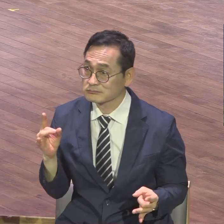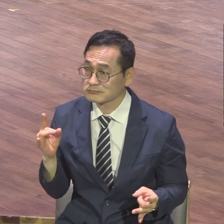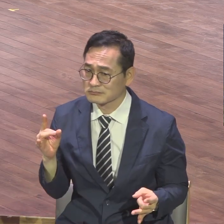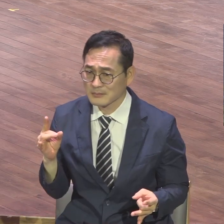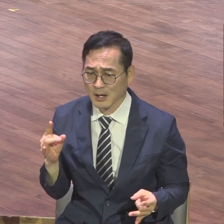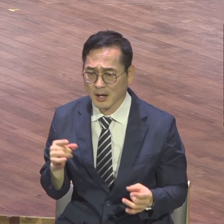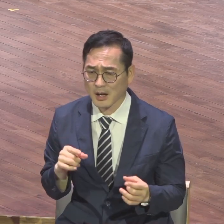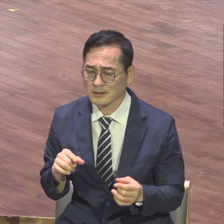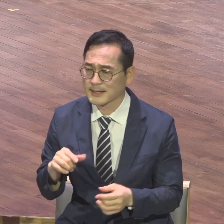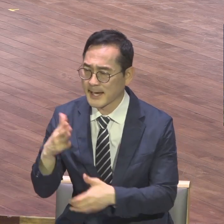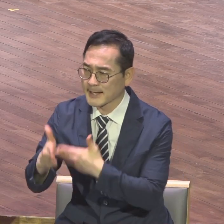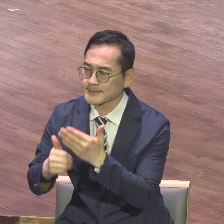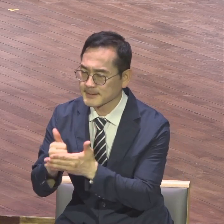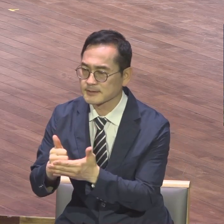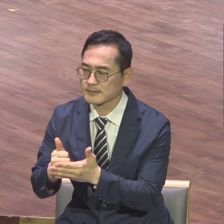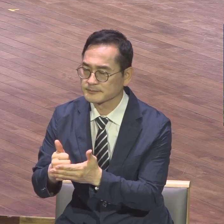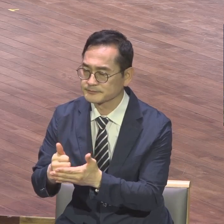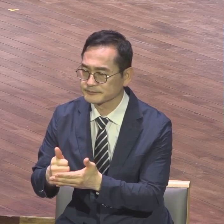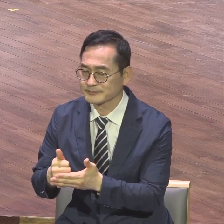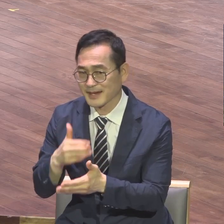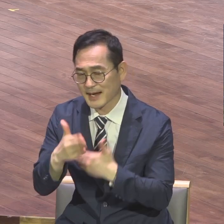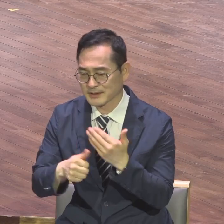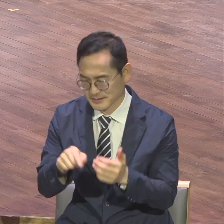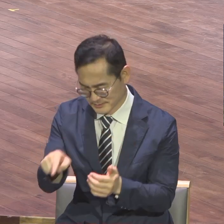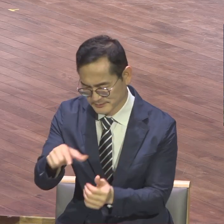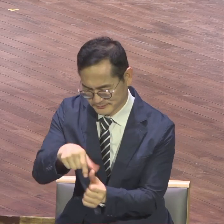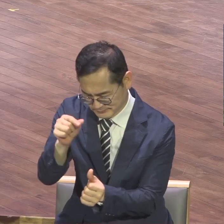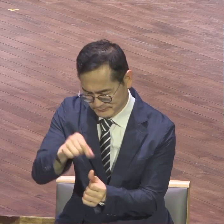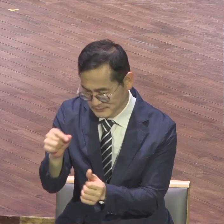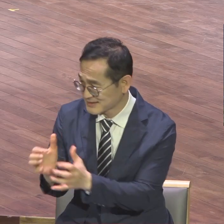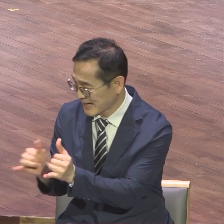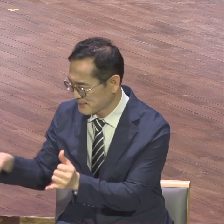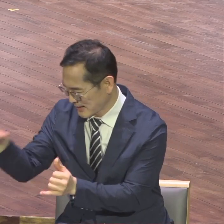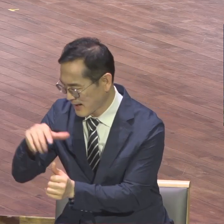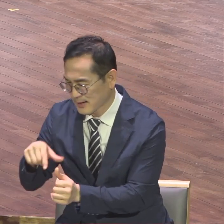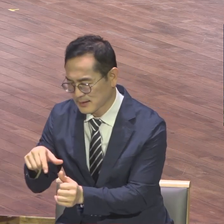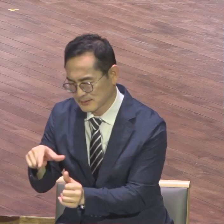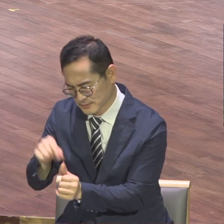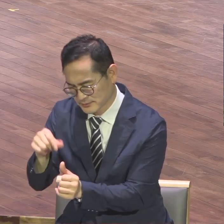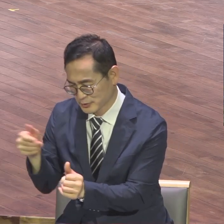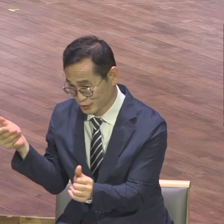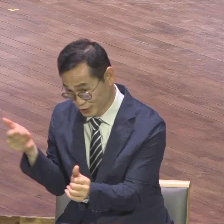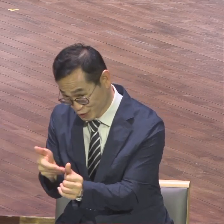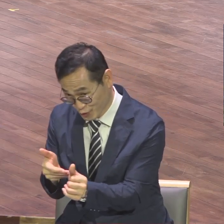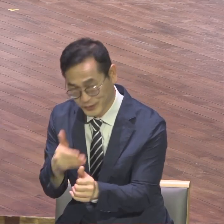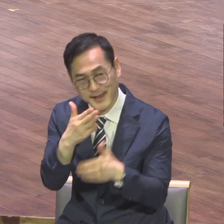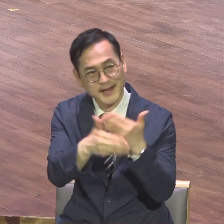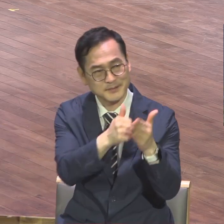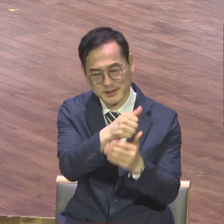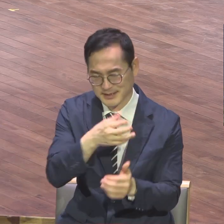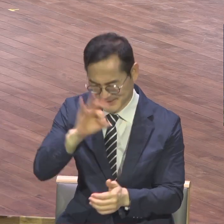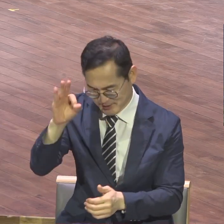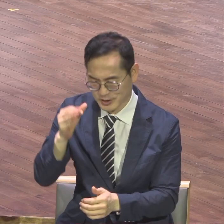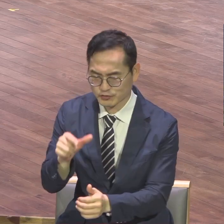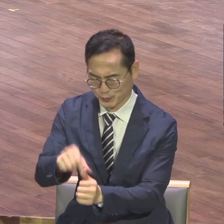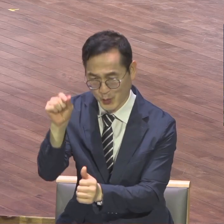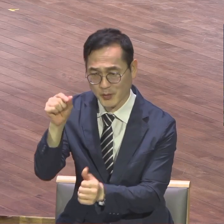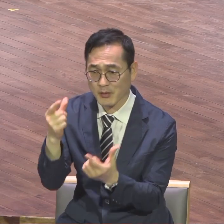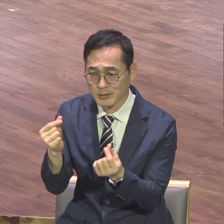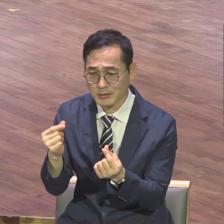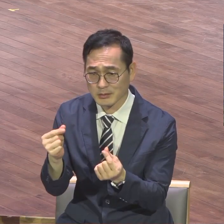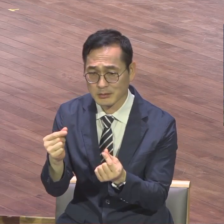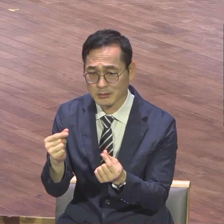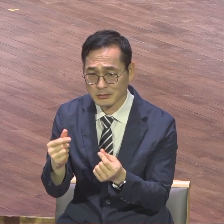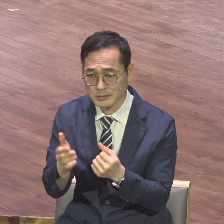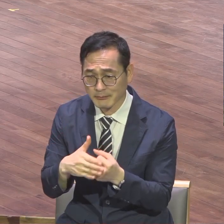시작이에요. 하나님과 사람 앞에 인정받게 해야 할 수 없어서 칭찬받아야지. 디모데가